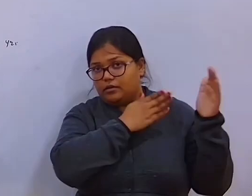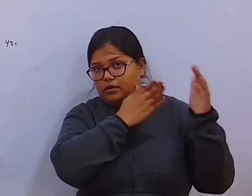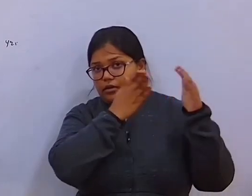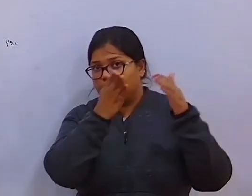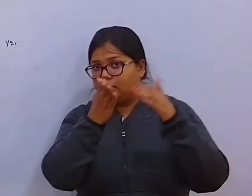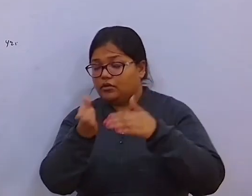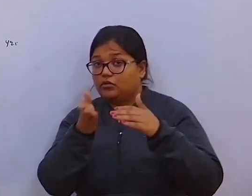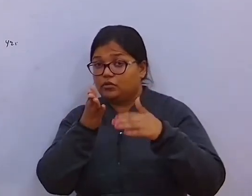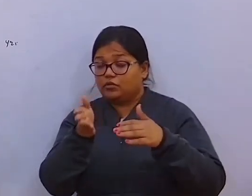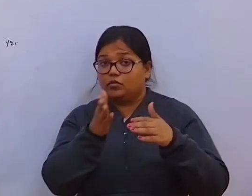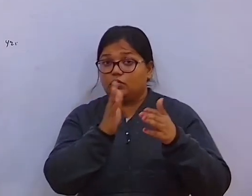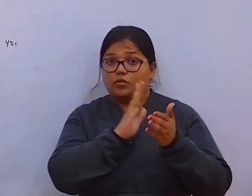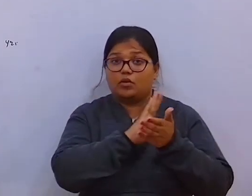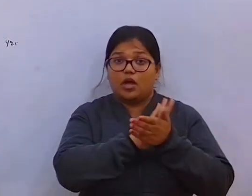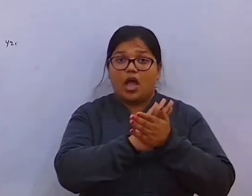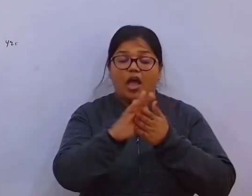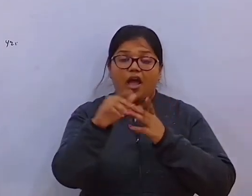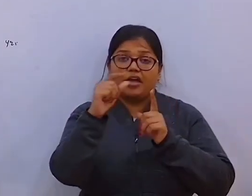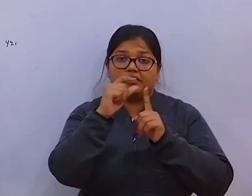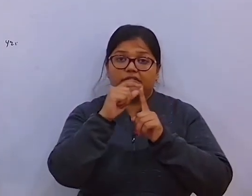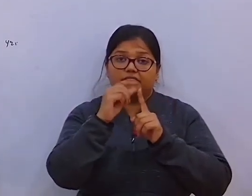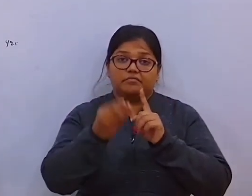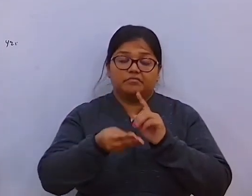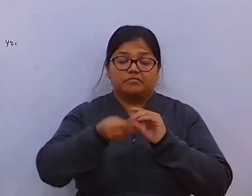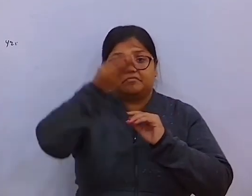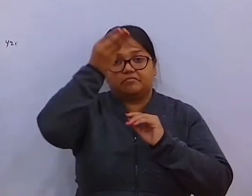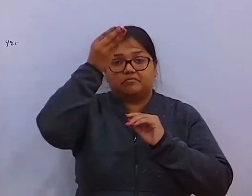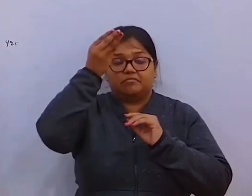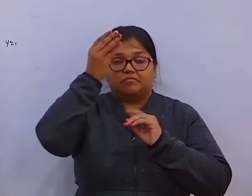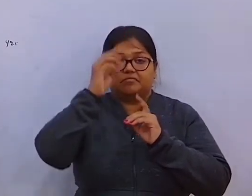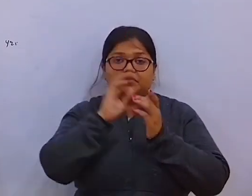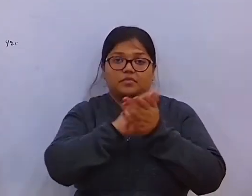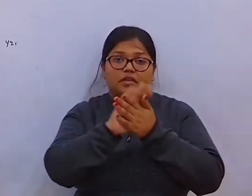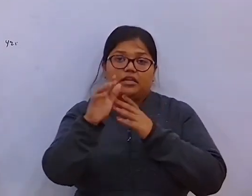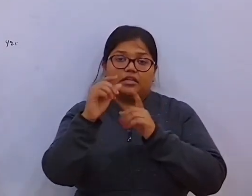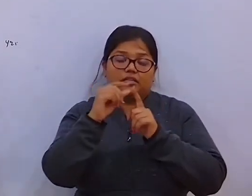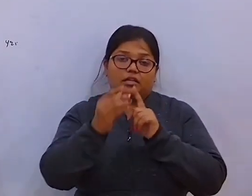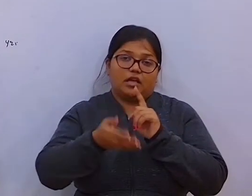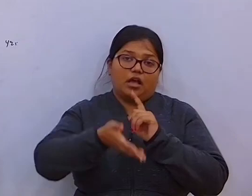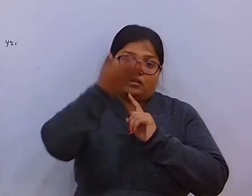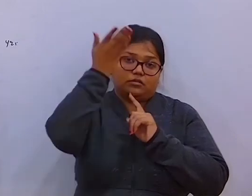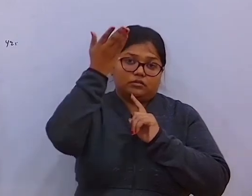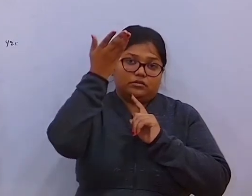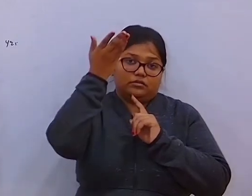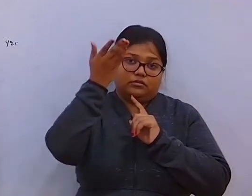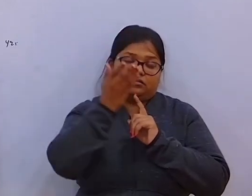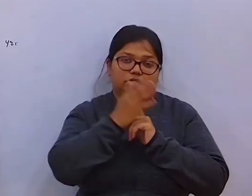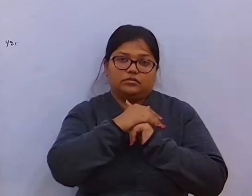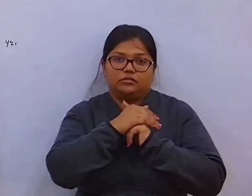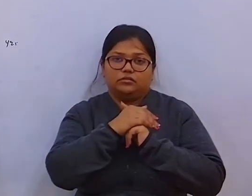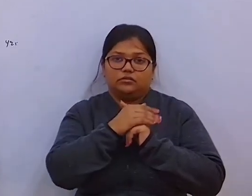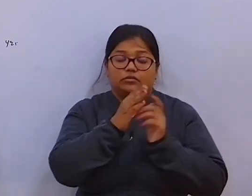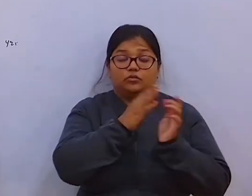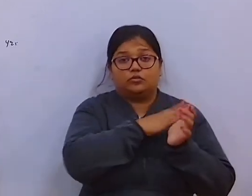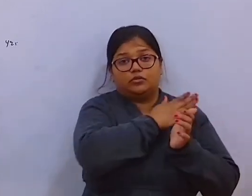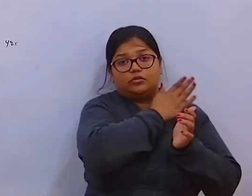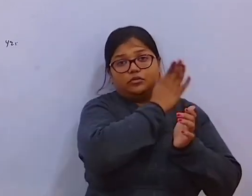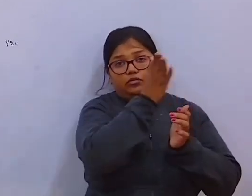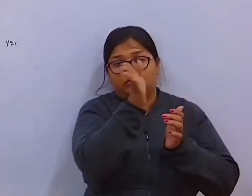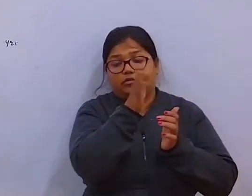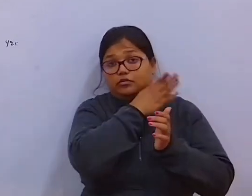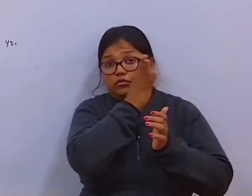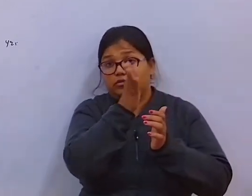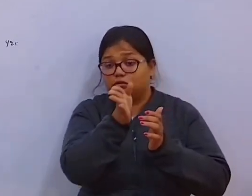जब हाई प्रेशर और लो प्रेशर मिलता है तो वो क्या होता है, जो पवने हैं वो हल्की होकर ऊपर उठने लगती